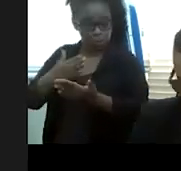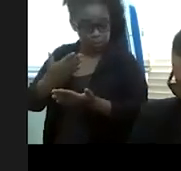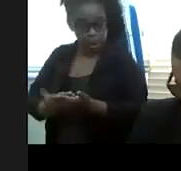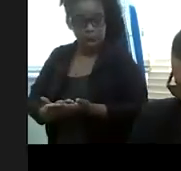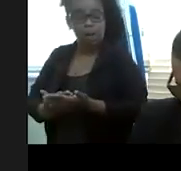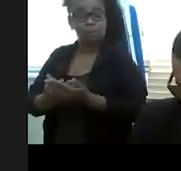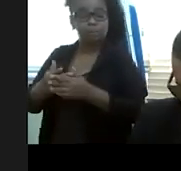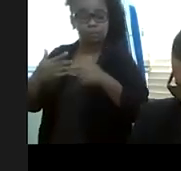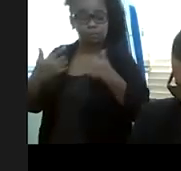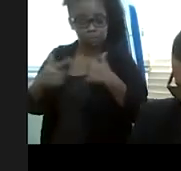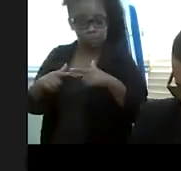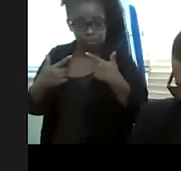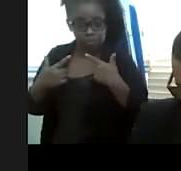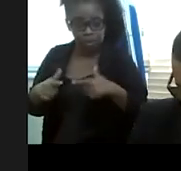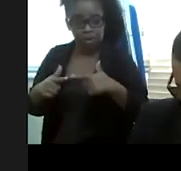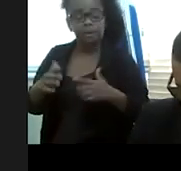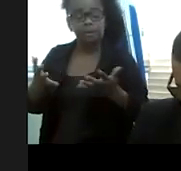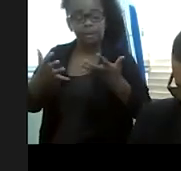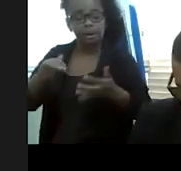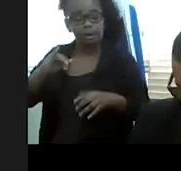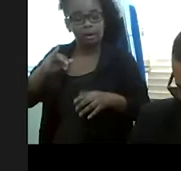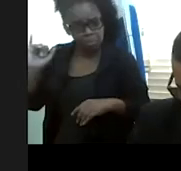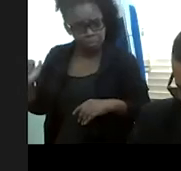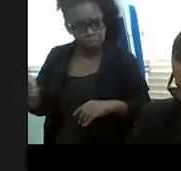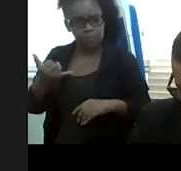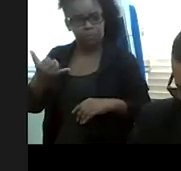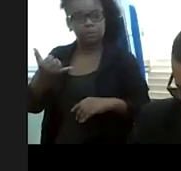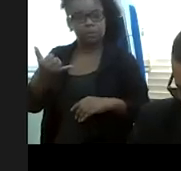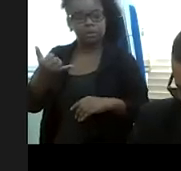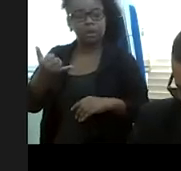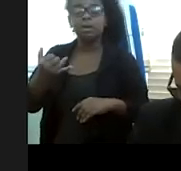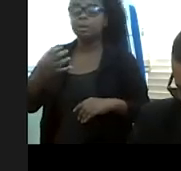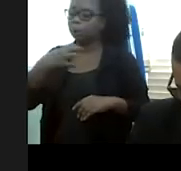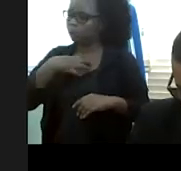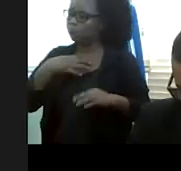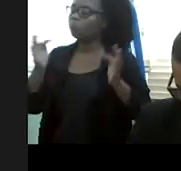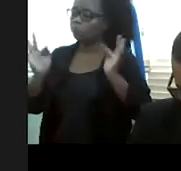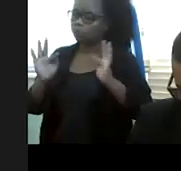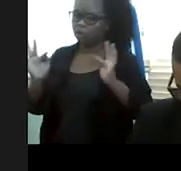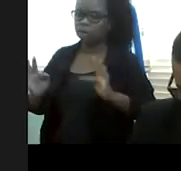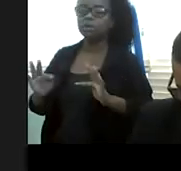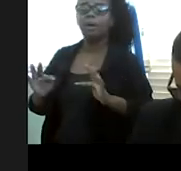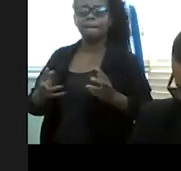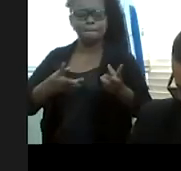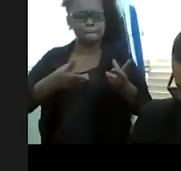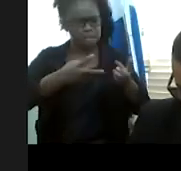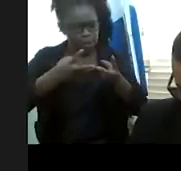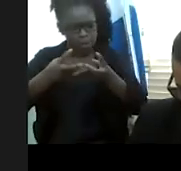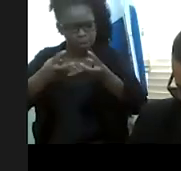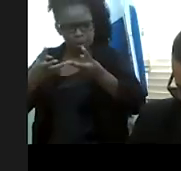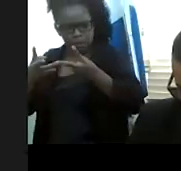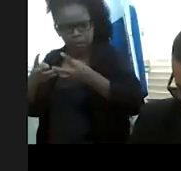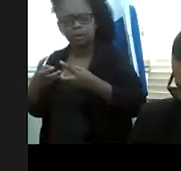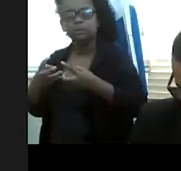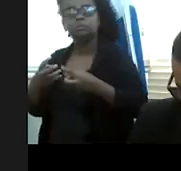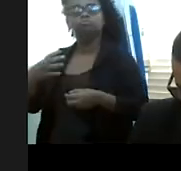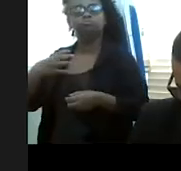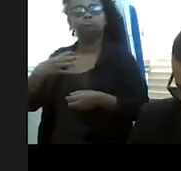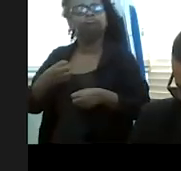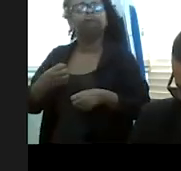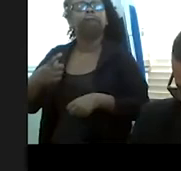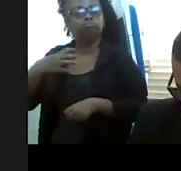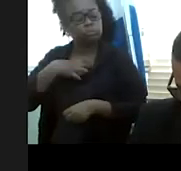E eu quero aproveitar e dizer que fico feliz e ver que Vossa Excelência é sensível à